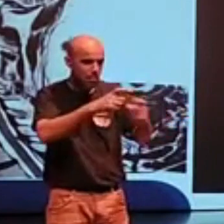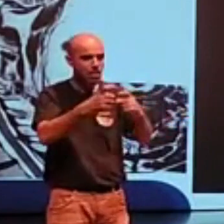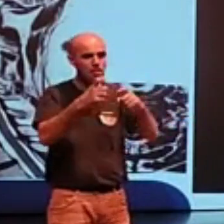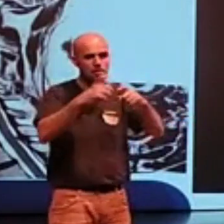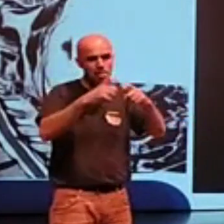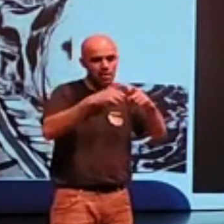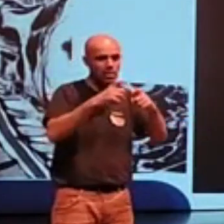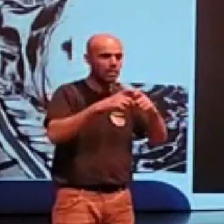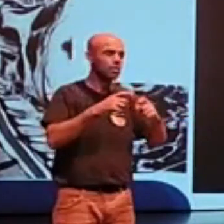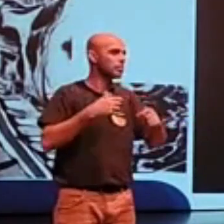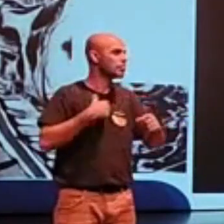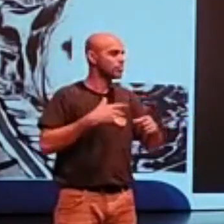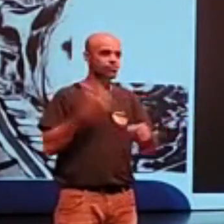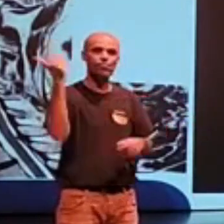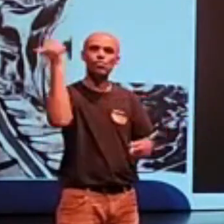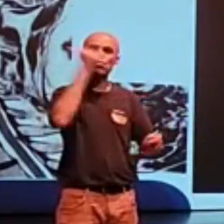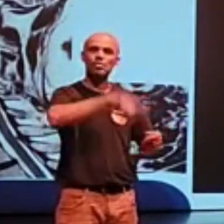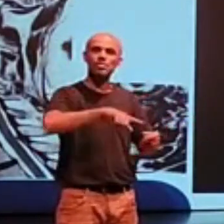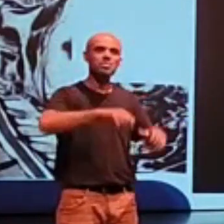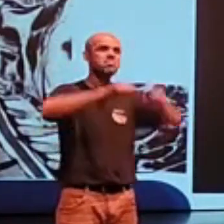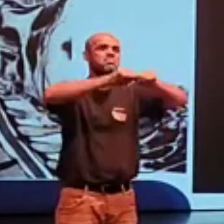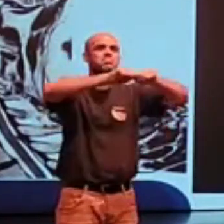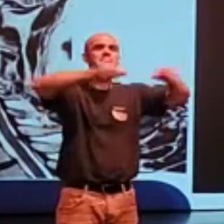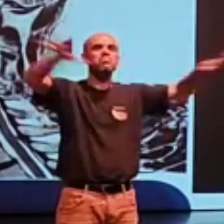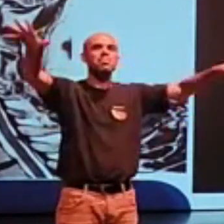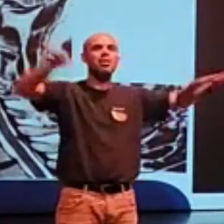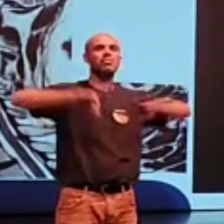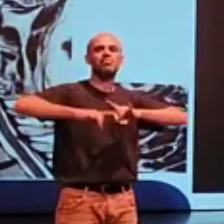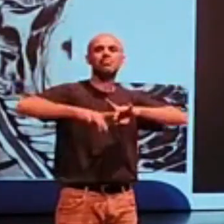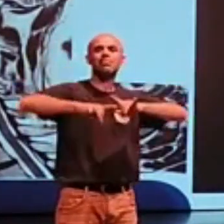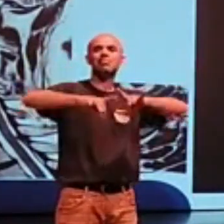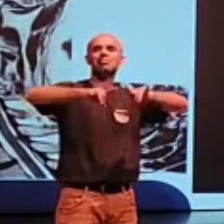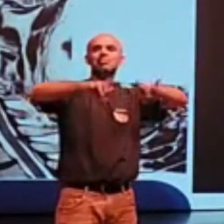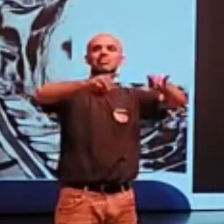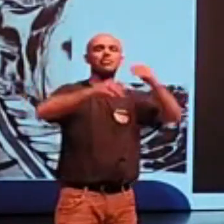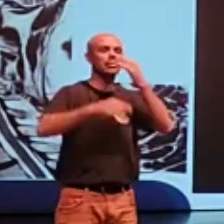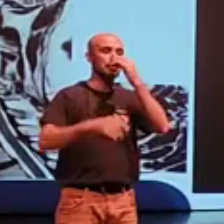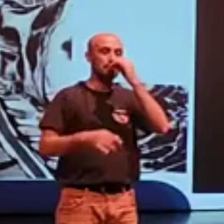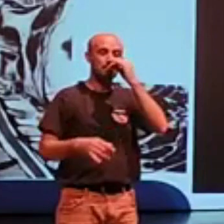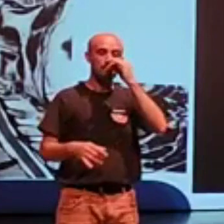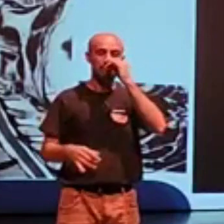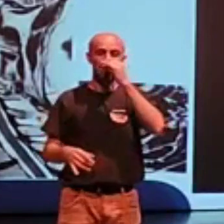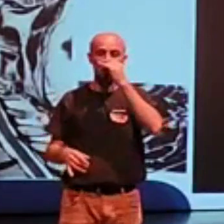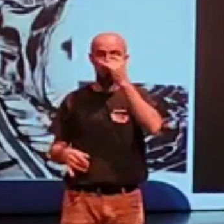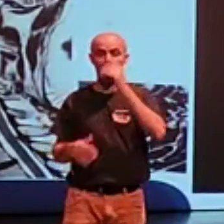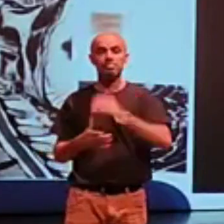tem preço, porque ele conseguiu dessa forma difundir essa técnica cada vez mais.